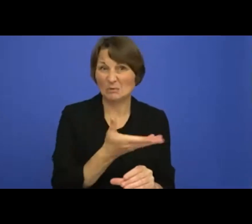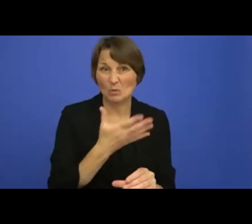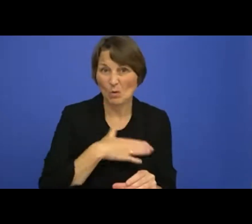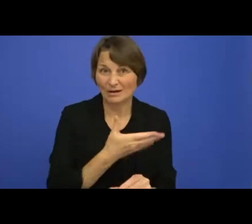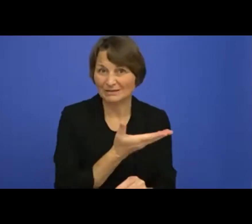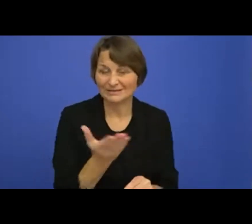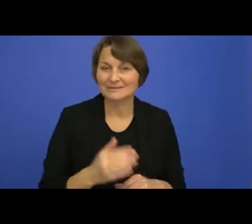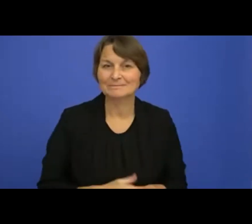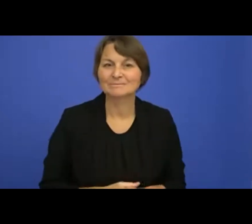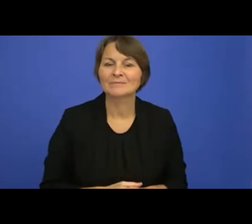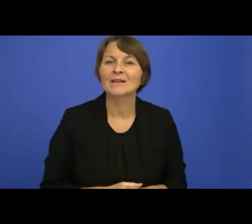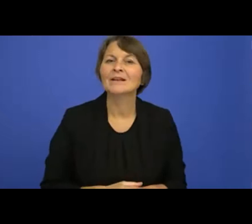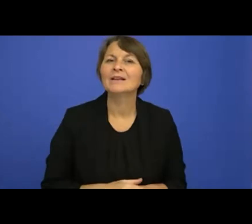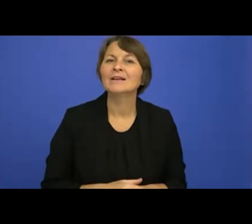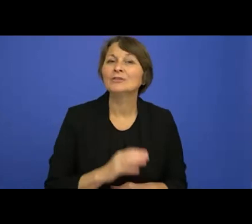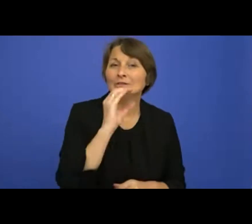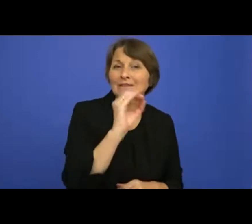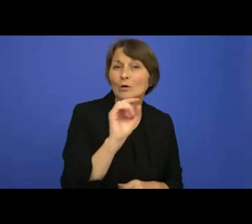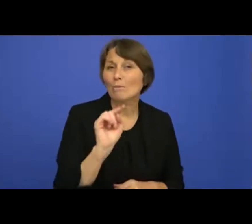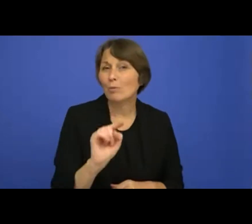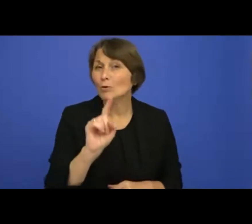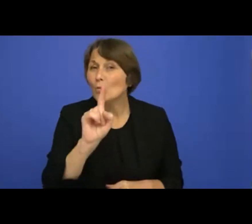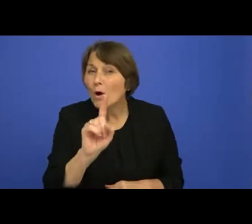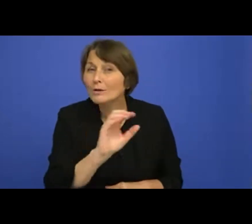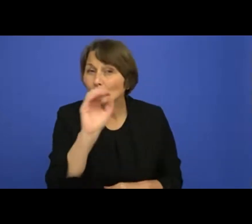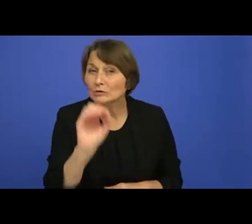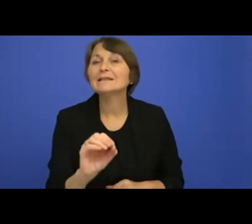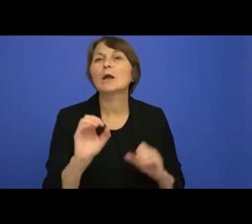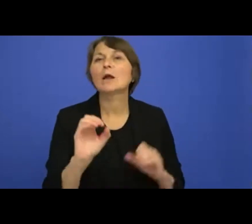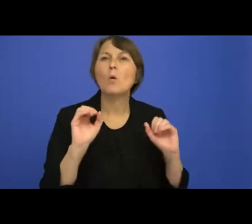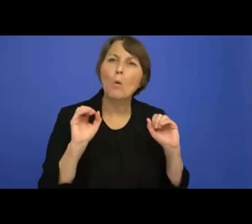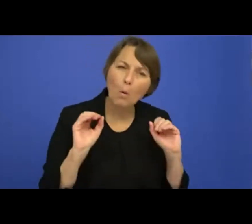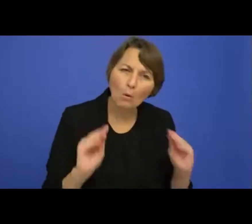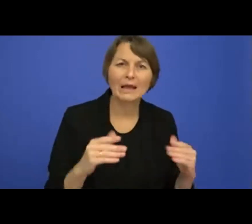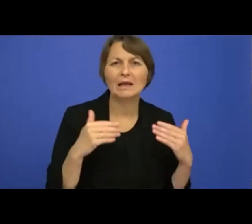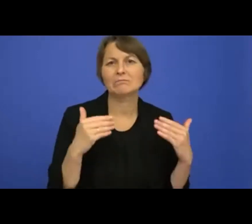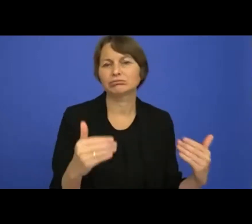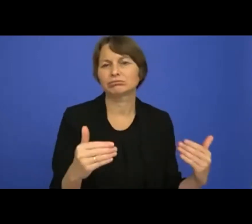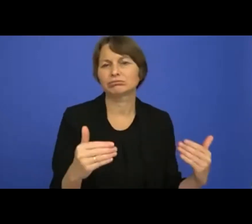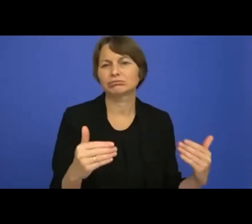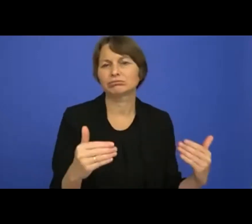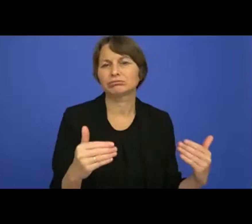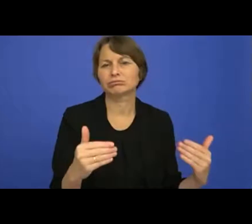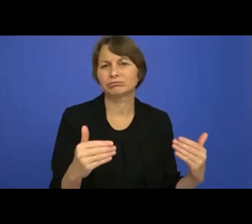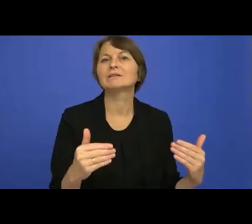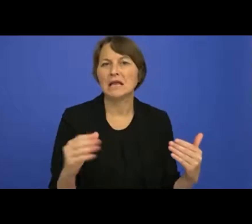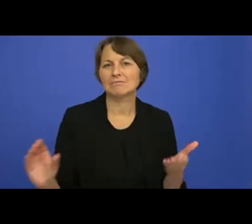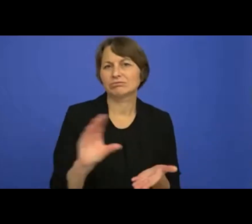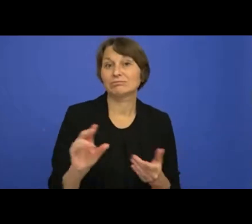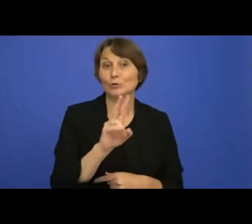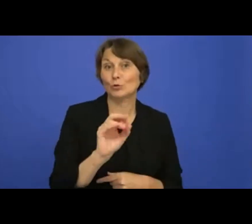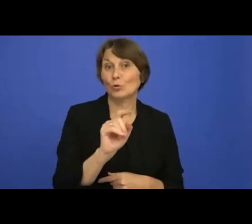s'engage vraiment. Donc, il y a 0,1% d'APD qui a été